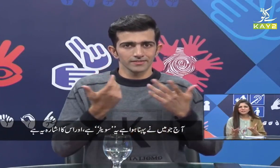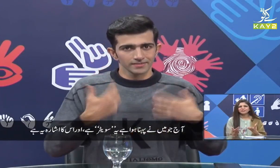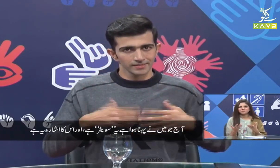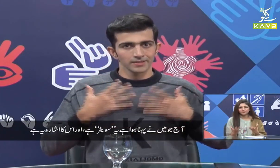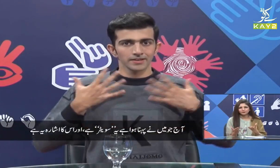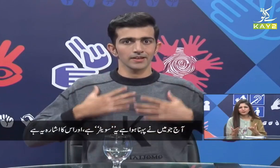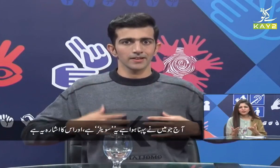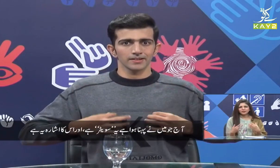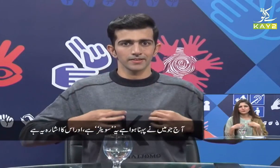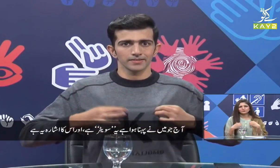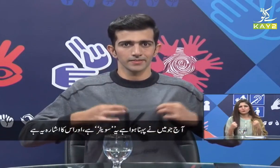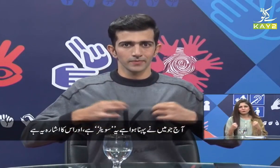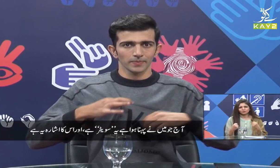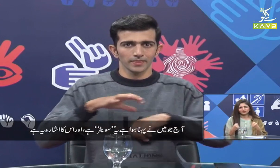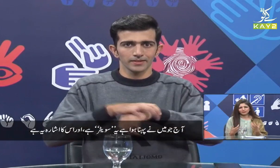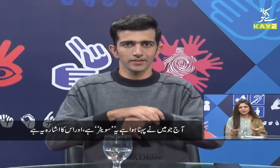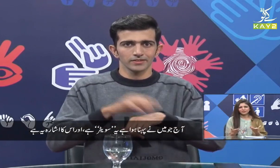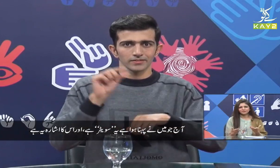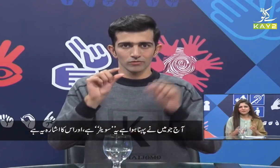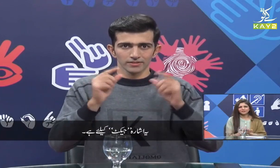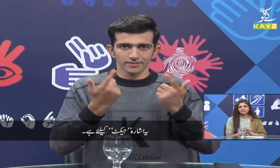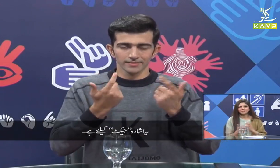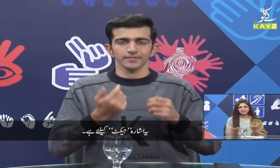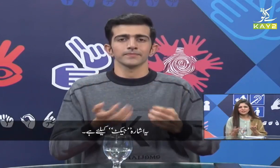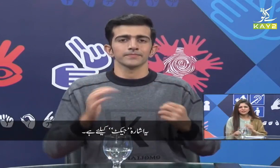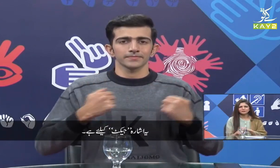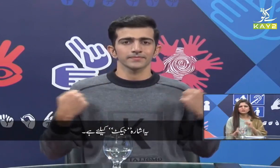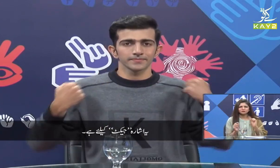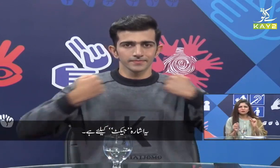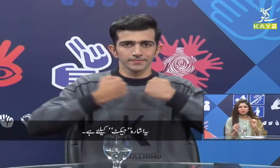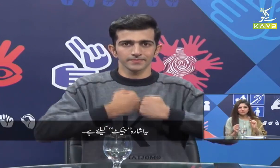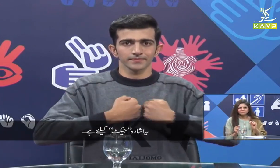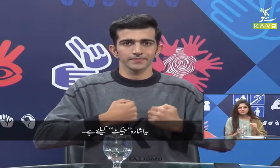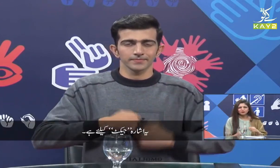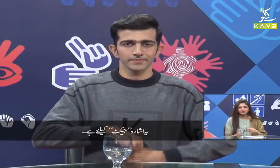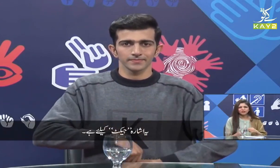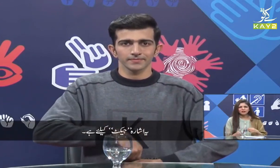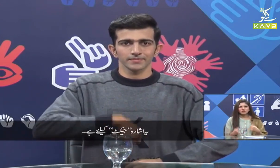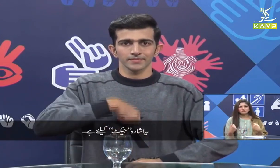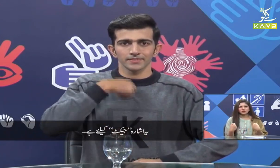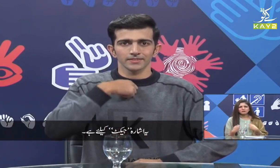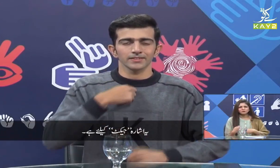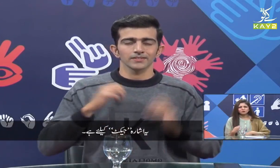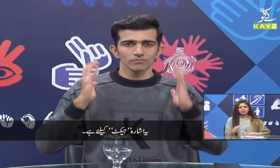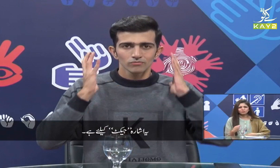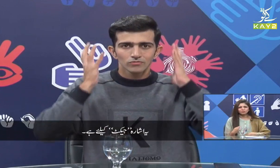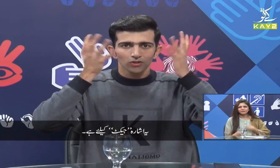या स्वेटर, इसको ये कहते हैं। ठीक है, इसका ये साइन है जो कि मोटे स्टफ़ का होता है। और आप जो पहनते